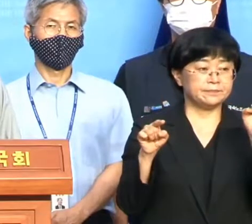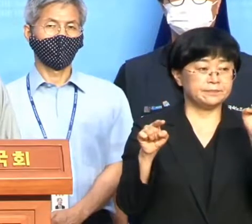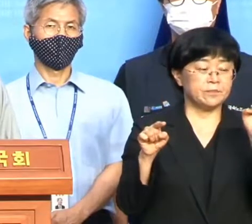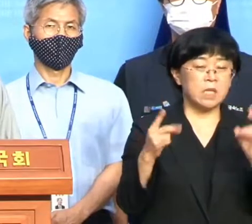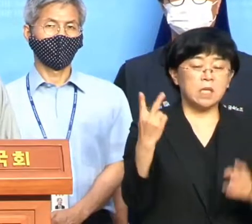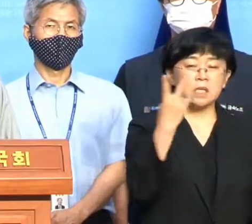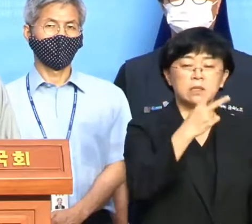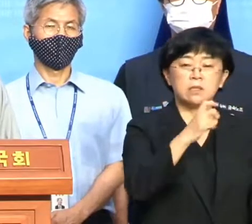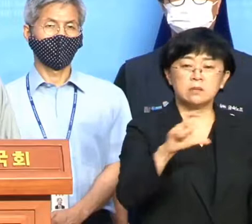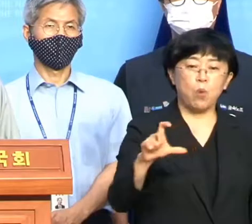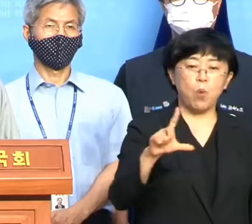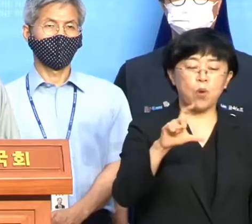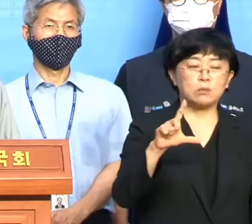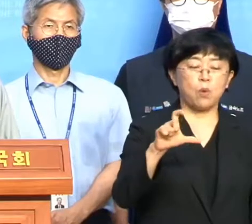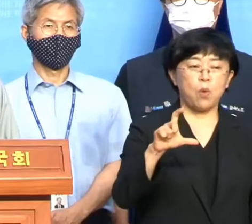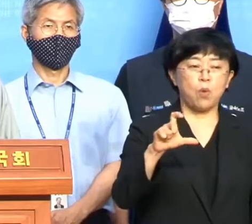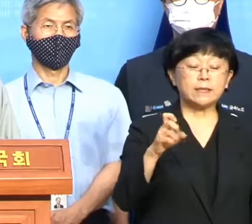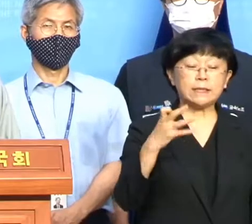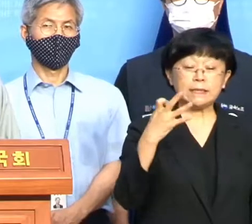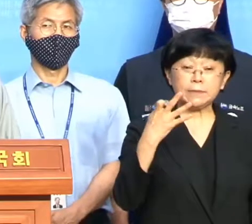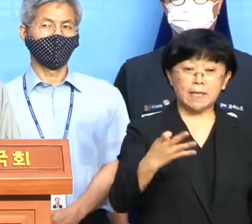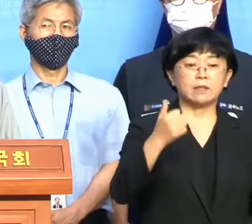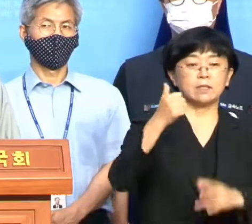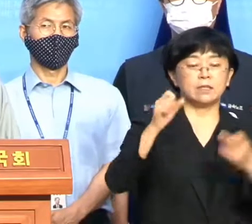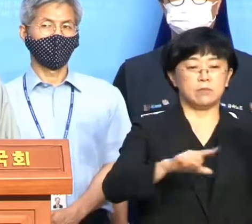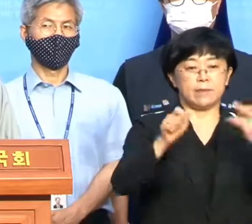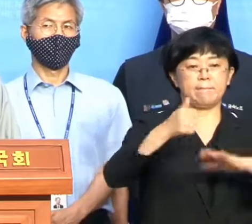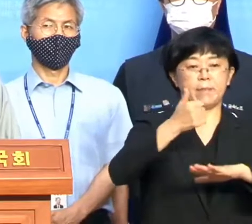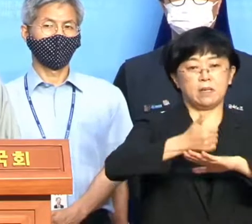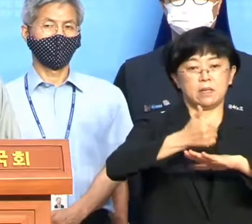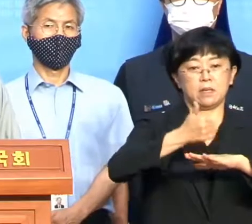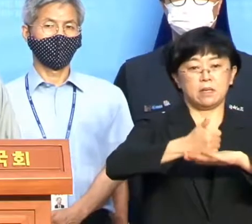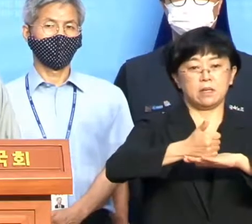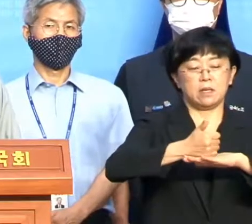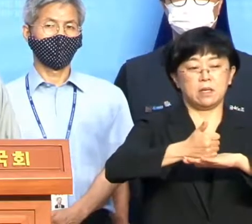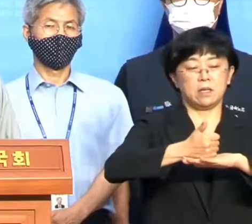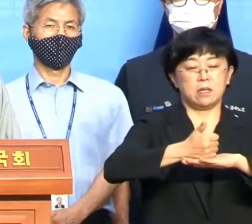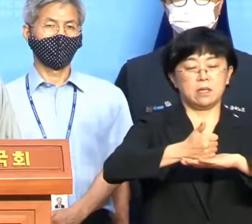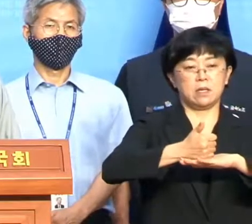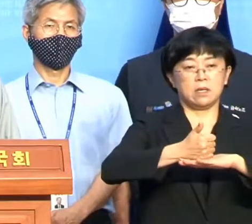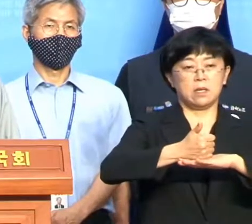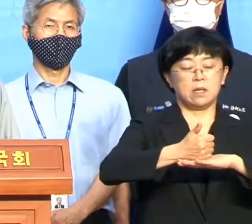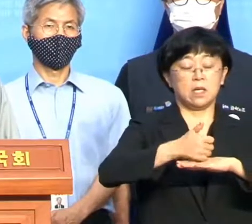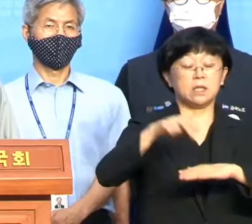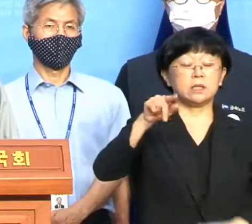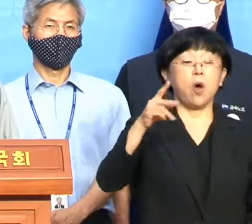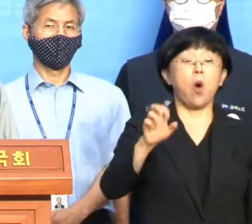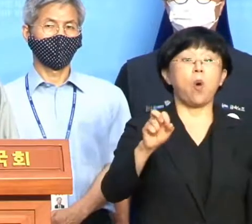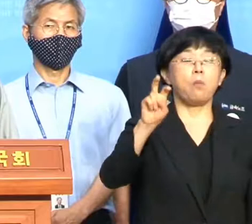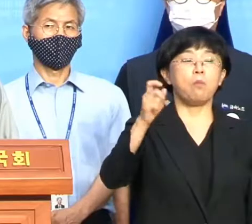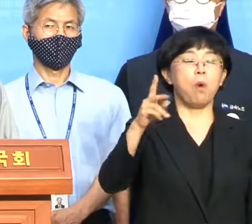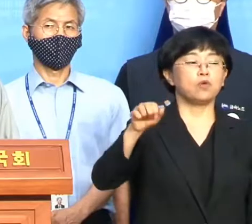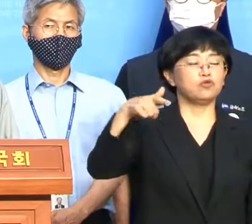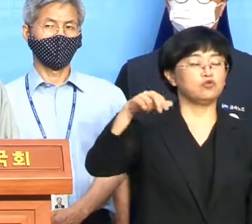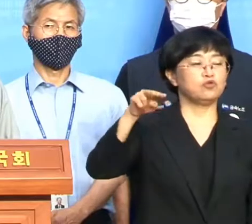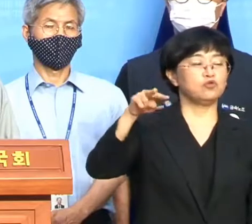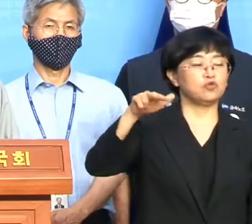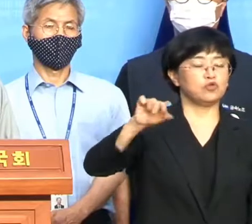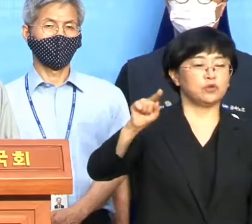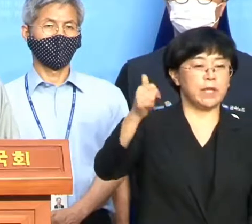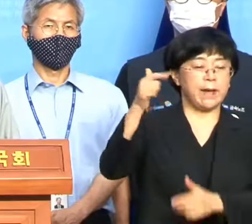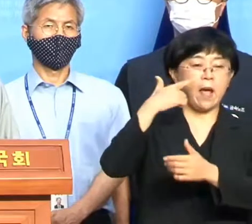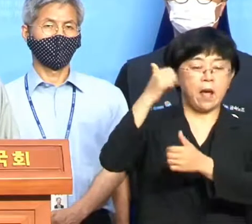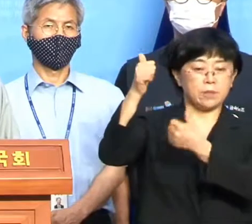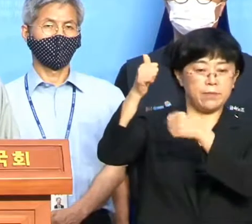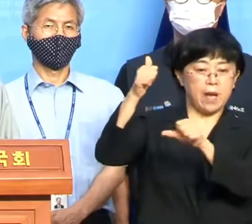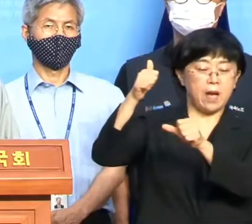2015년 14년 말이죠 총 술 관 정몽준 증기선 경영